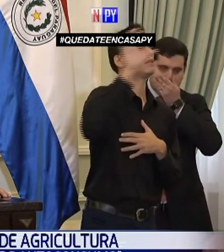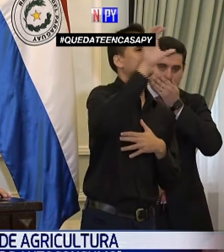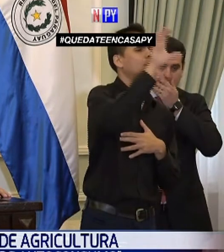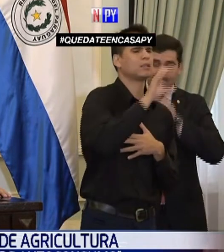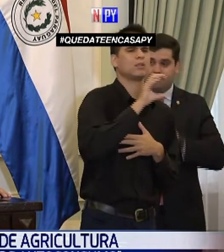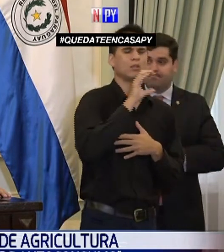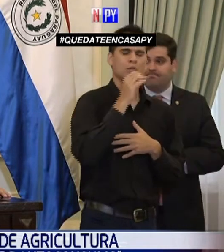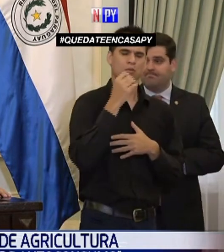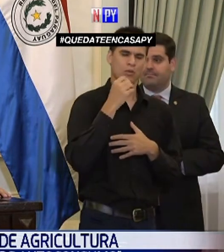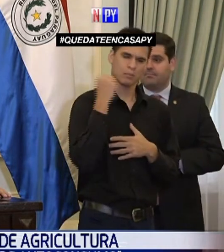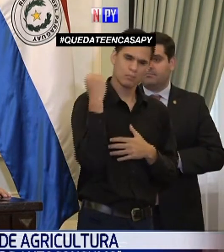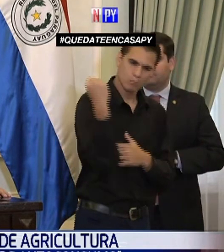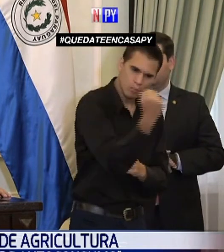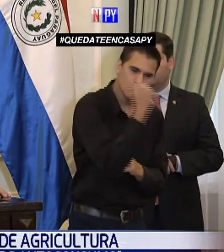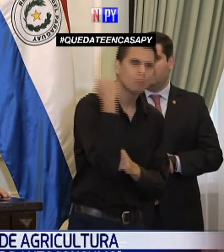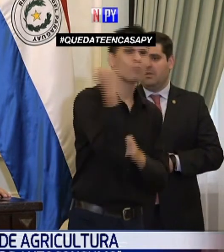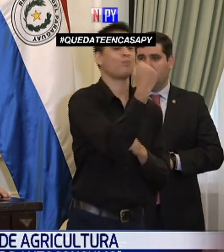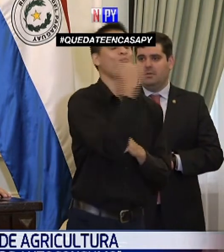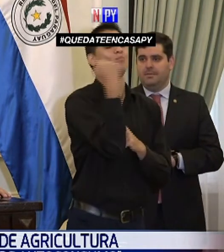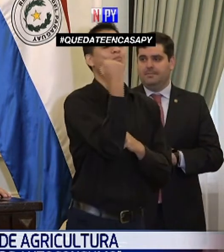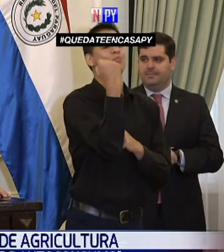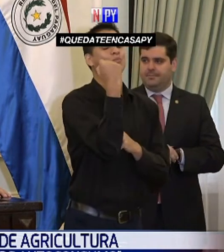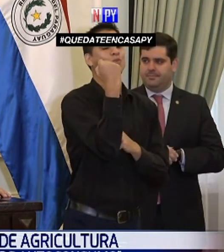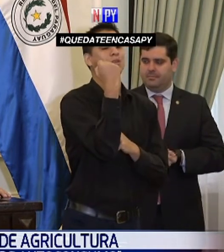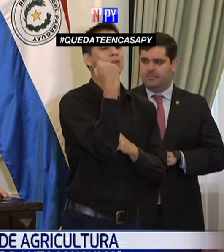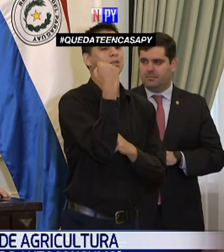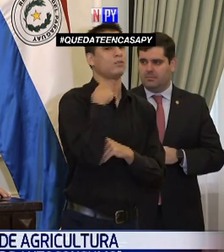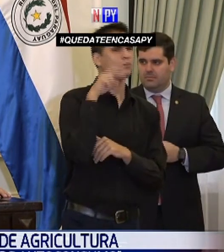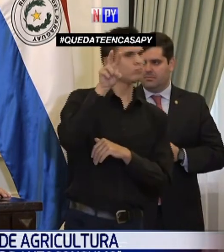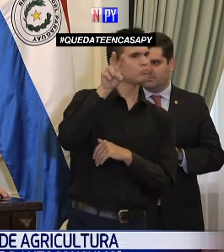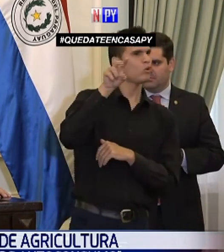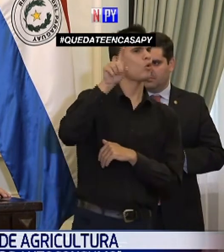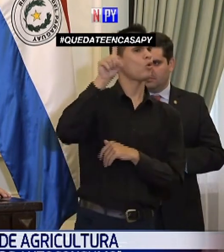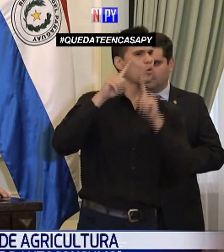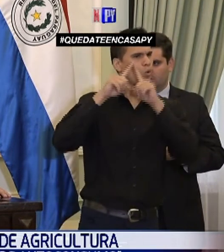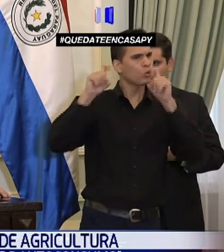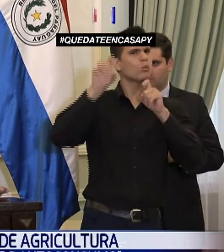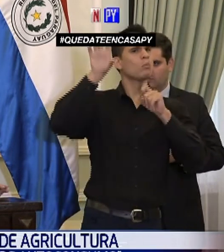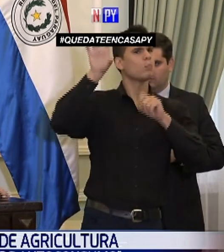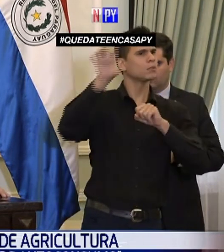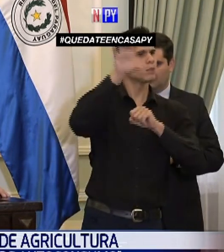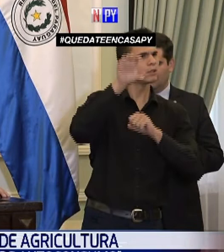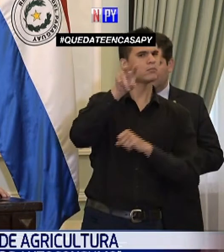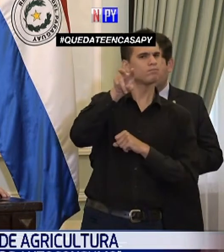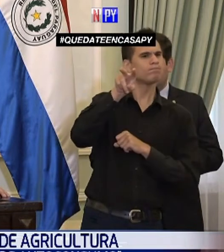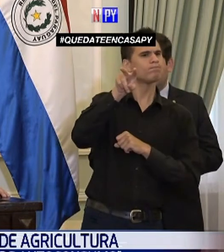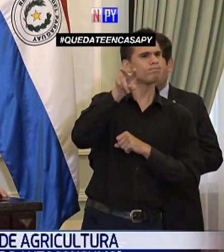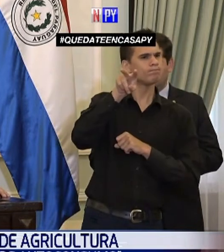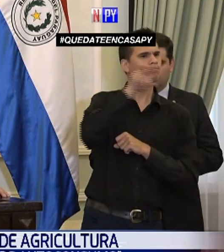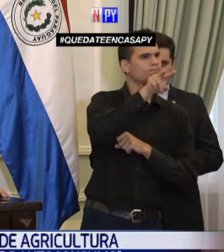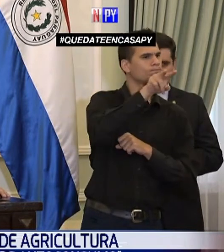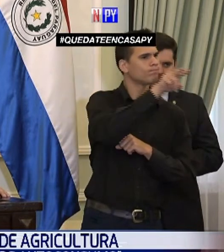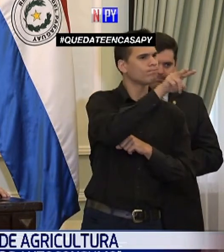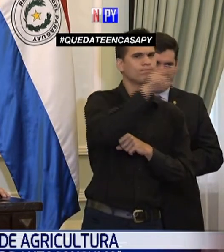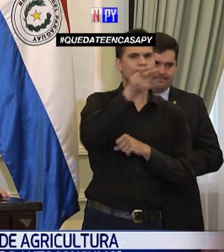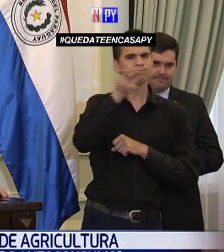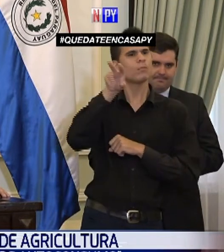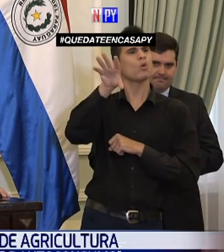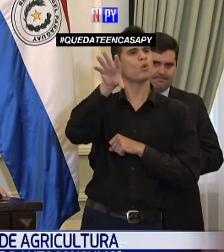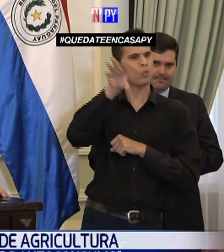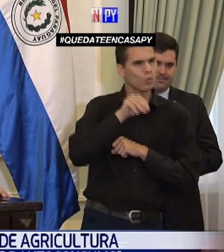como lo vienen realizando otros países, y nosotros queremos estar también ya, digamos, preparados